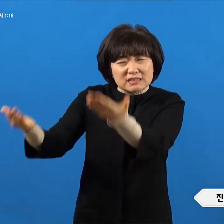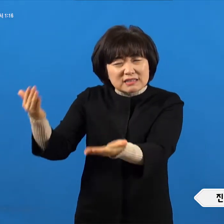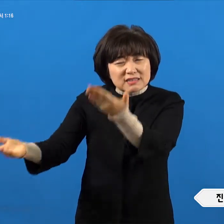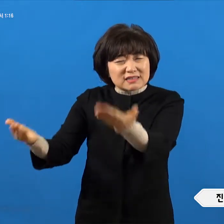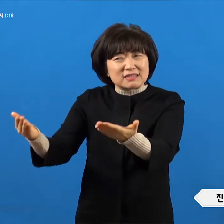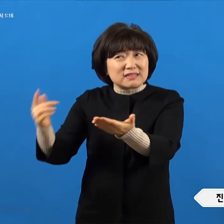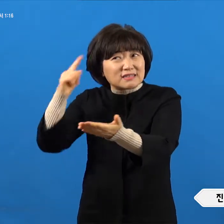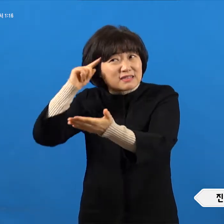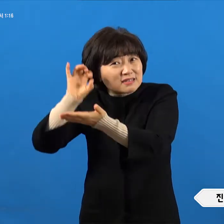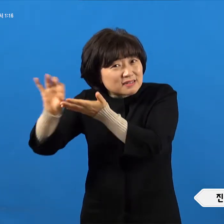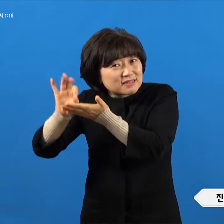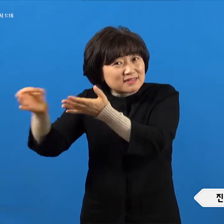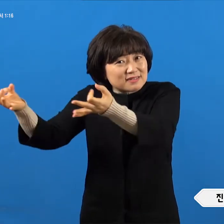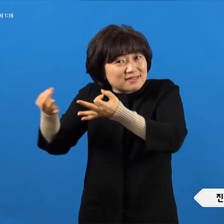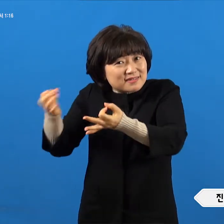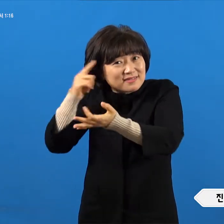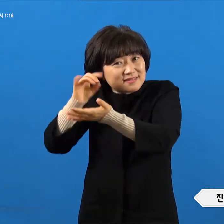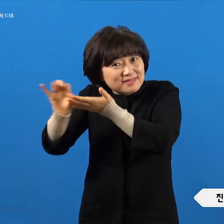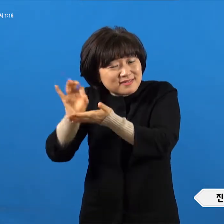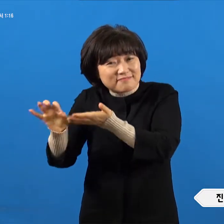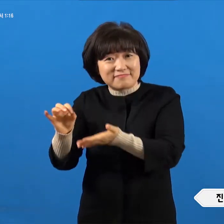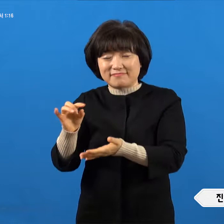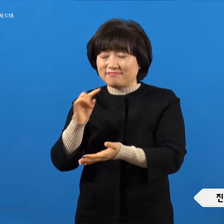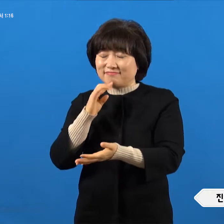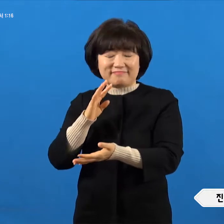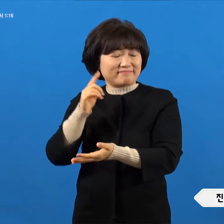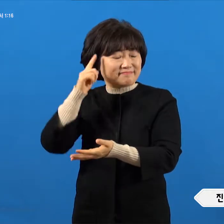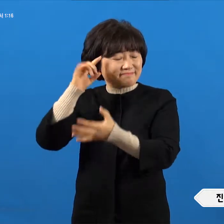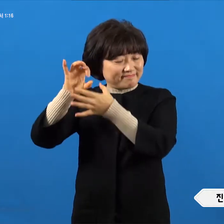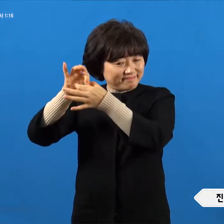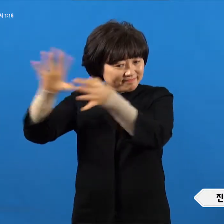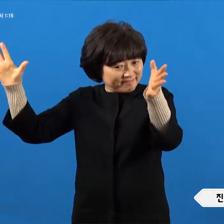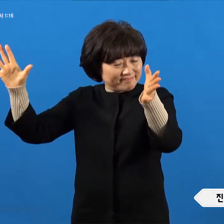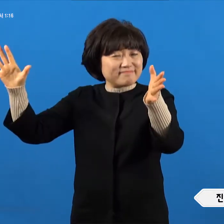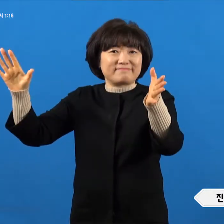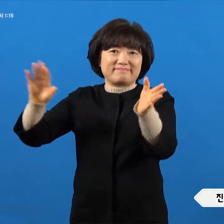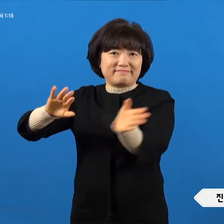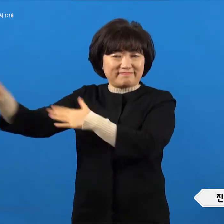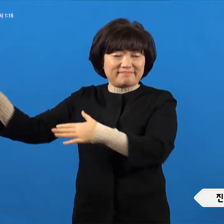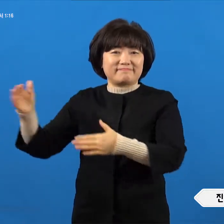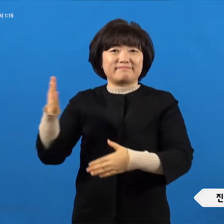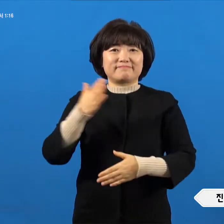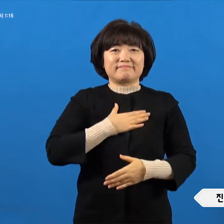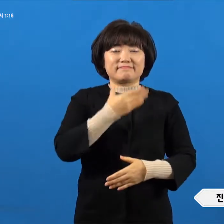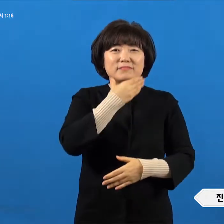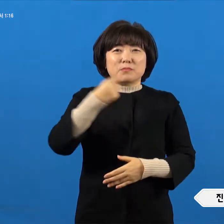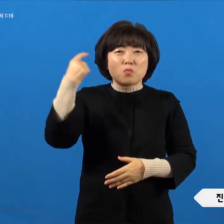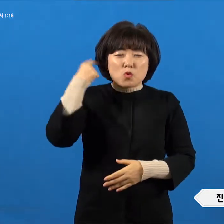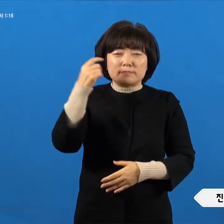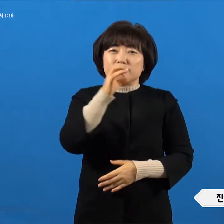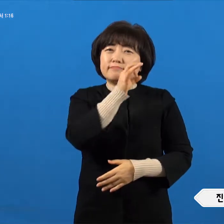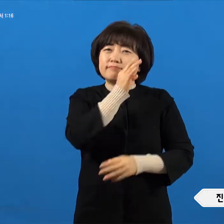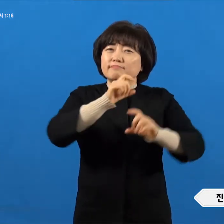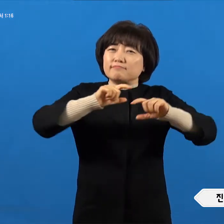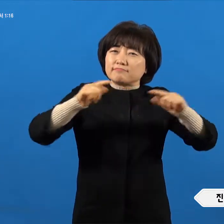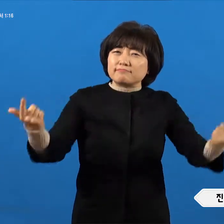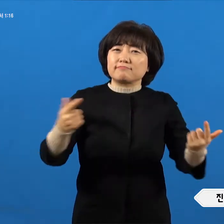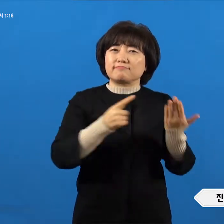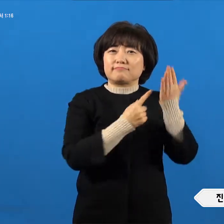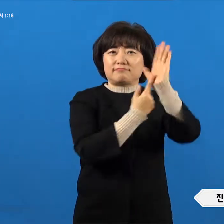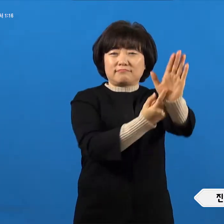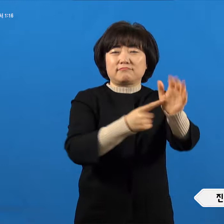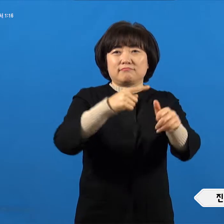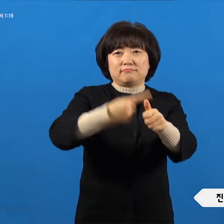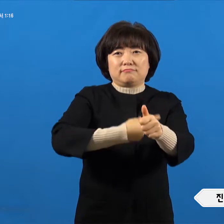않는 정말 끓어오르는 심장 같은 복음의 능력, 내가 복음을 부끄러워하지